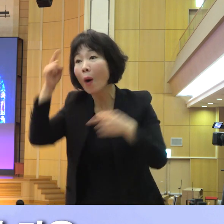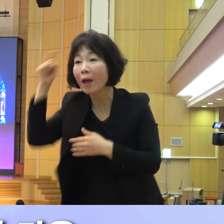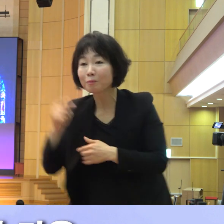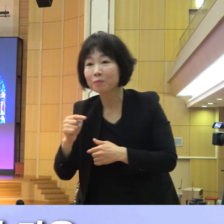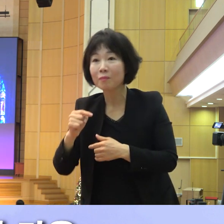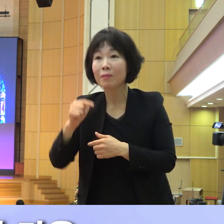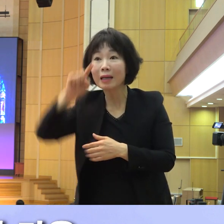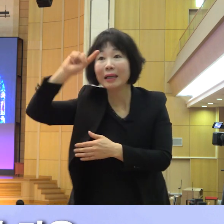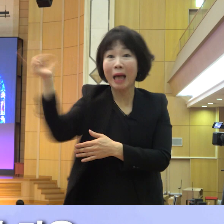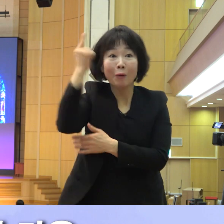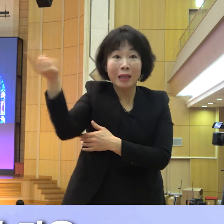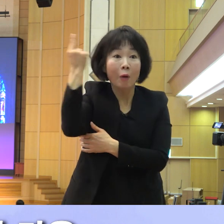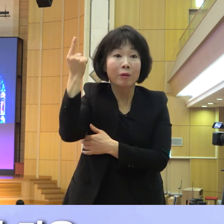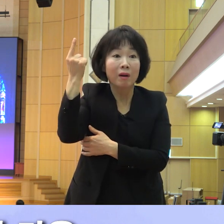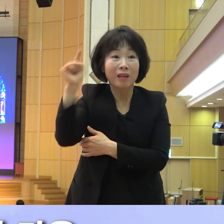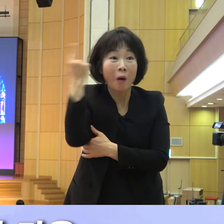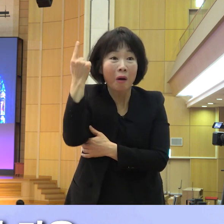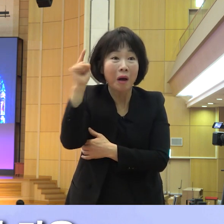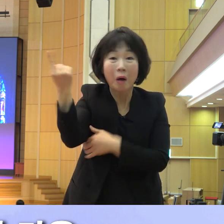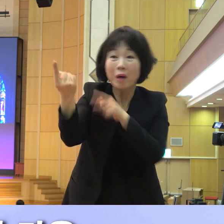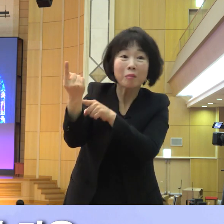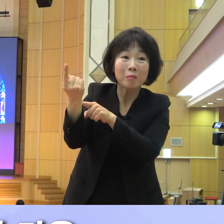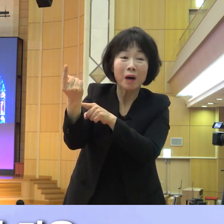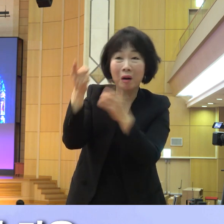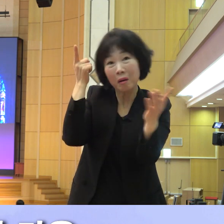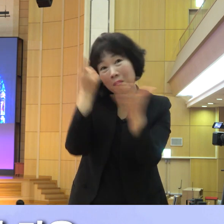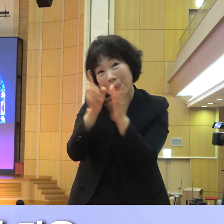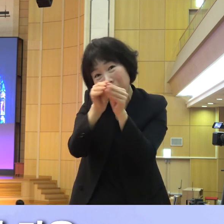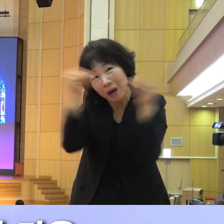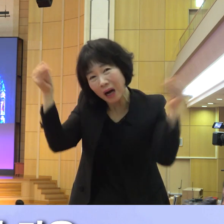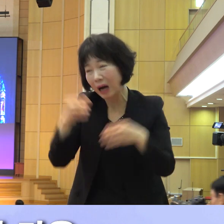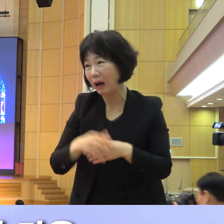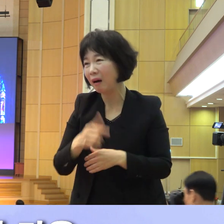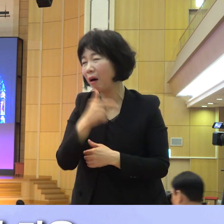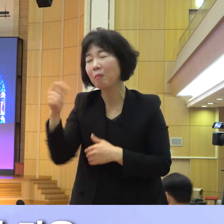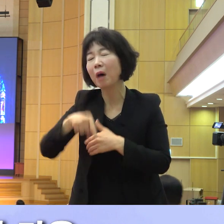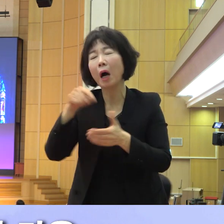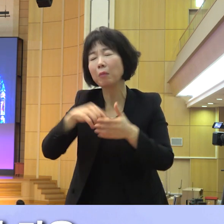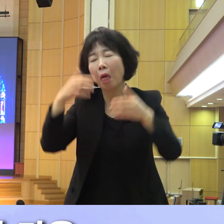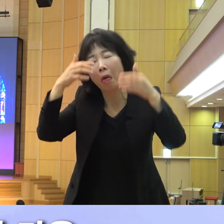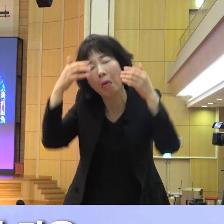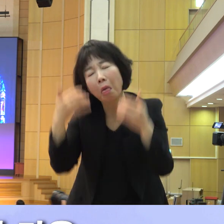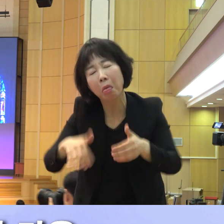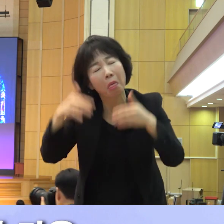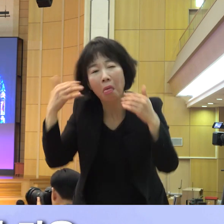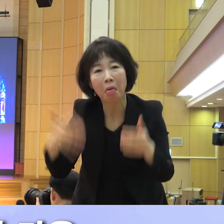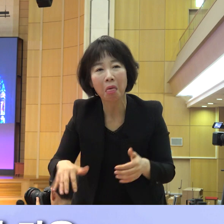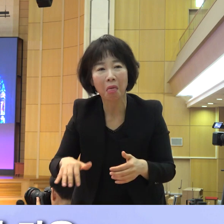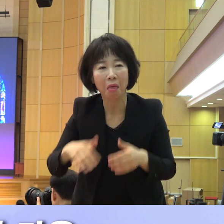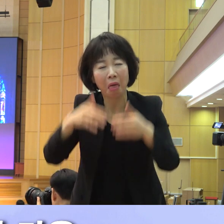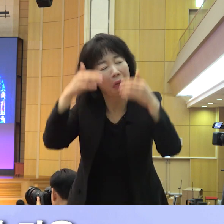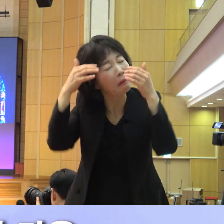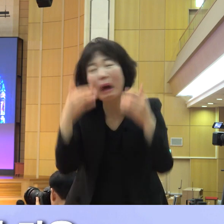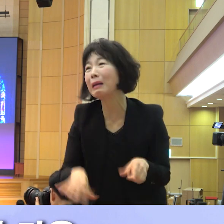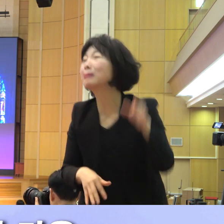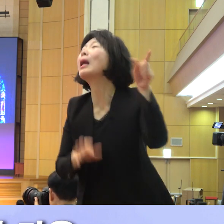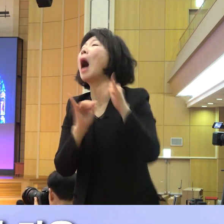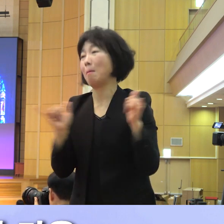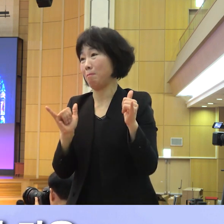사람이요 세상적으로 말하면 쓸모없는 사람입니다. 그렇게 연약하고 쓸모없는